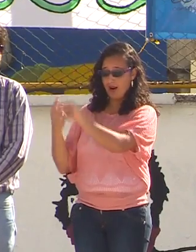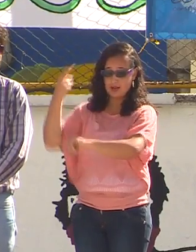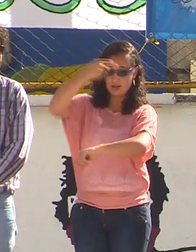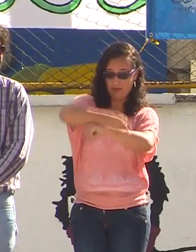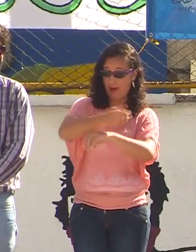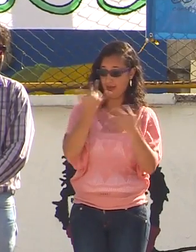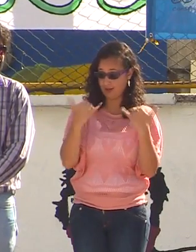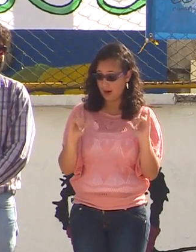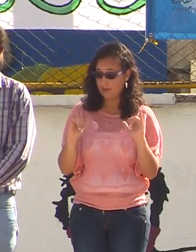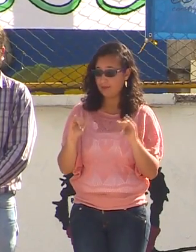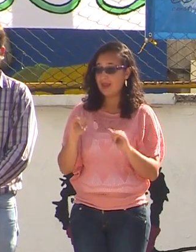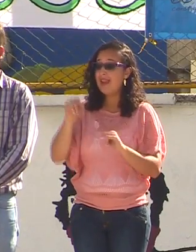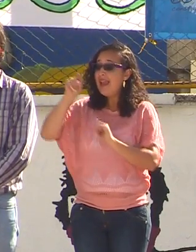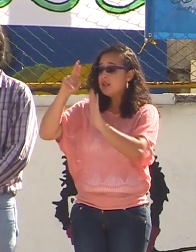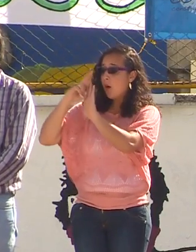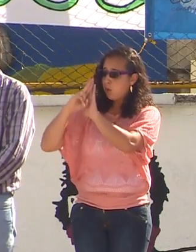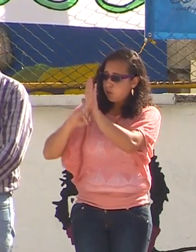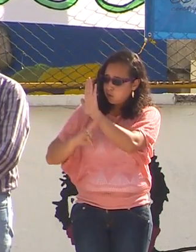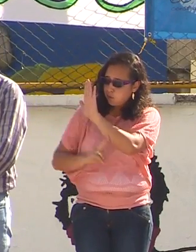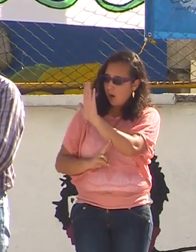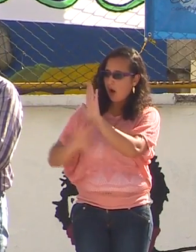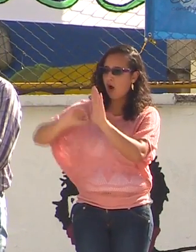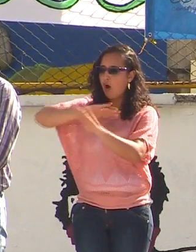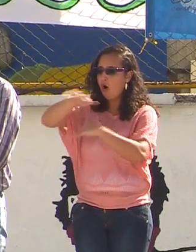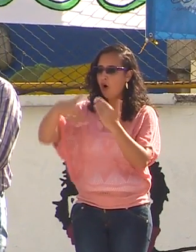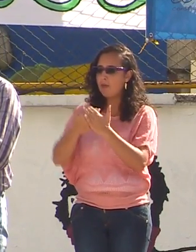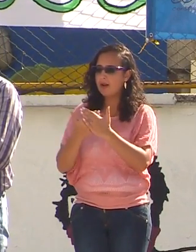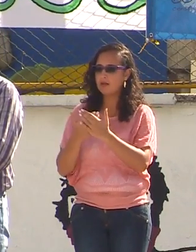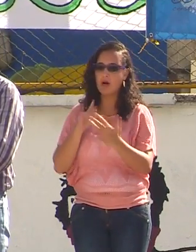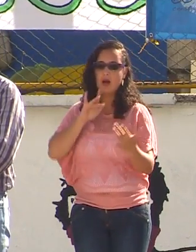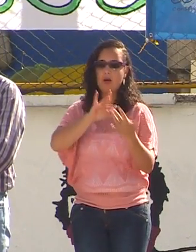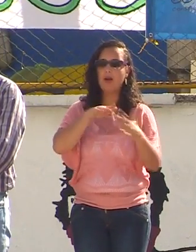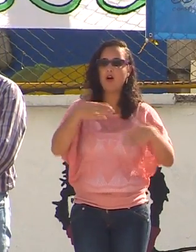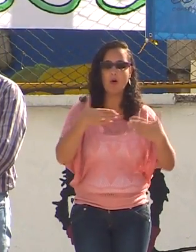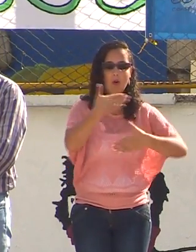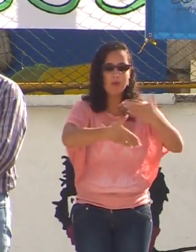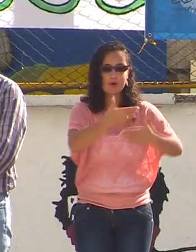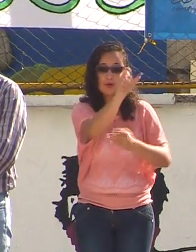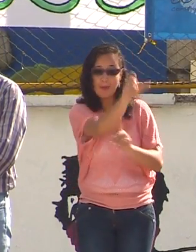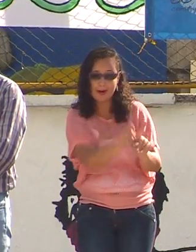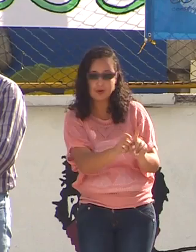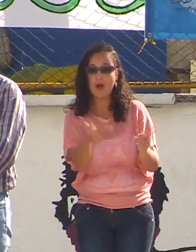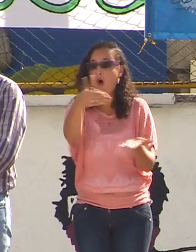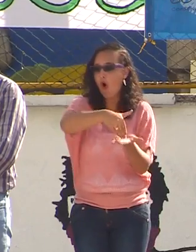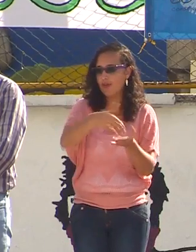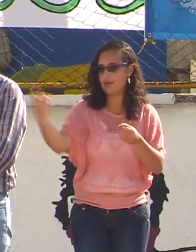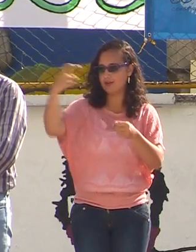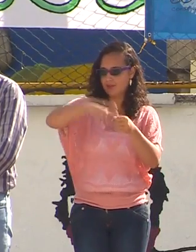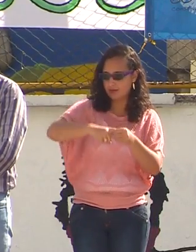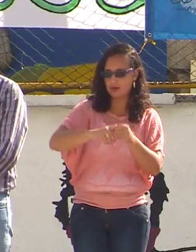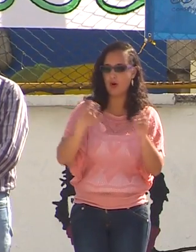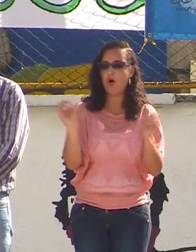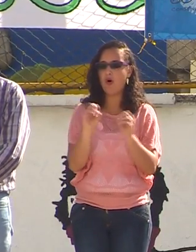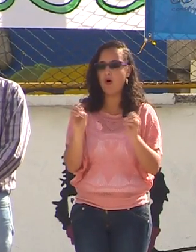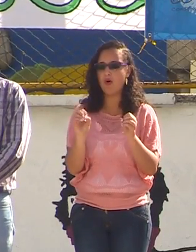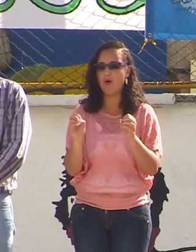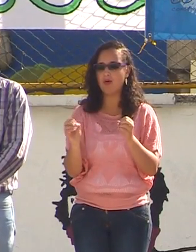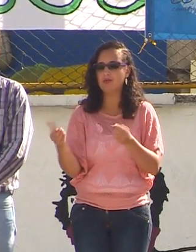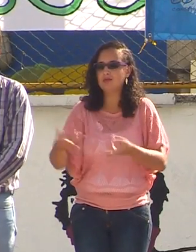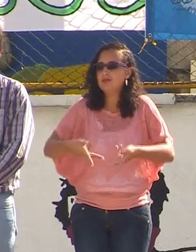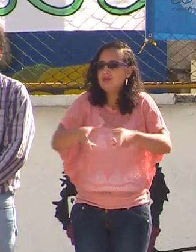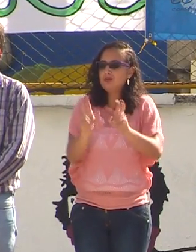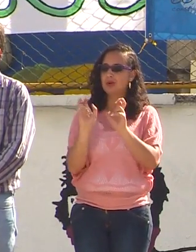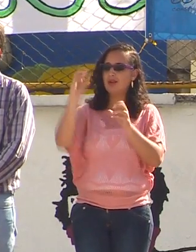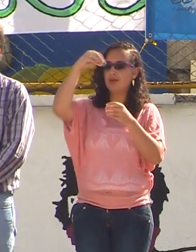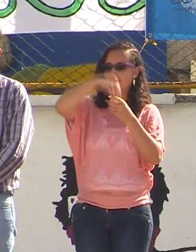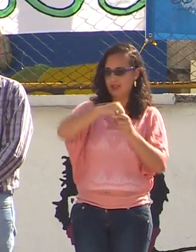los procesos y procedimientos para la nueva admisión o reintegro excepcional, el